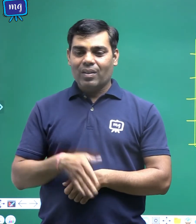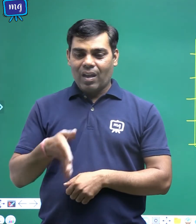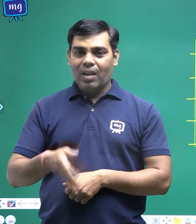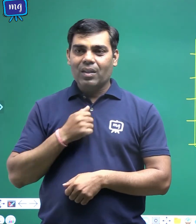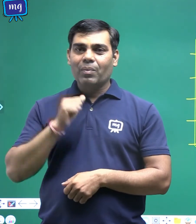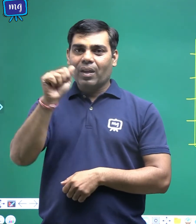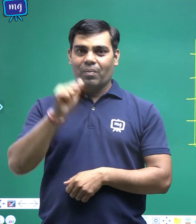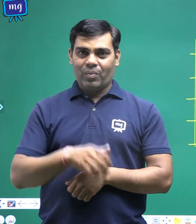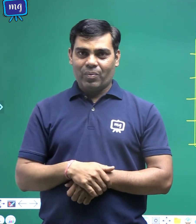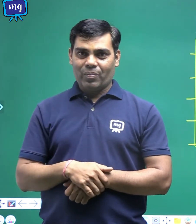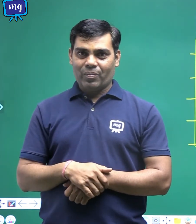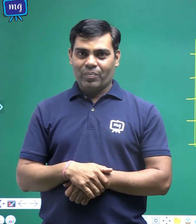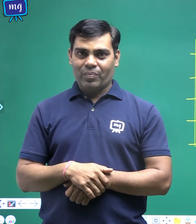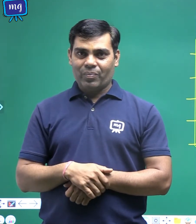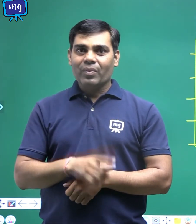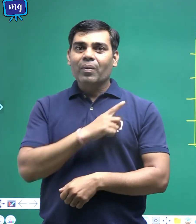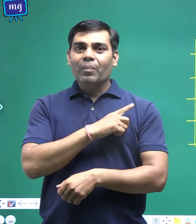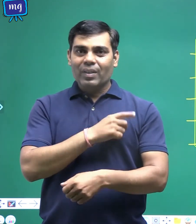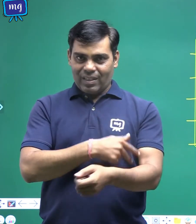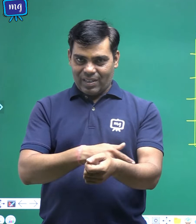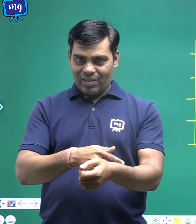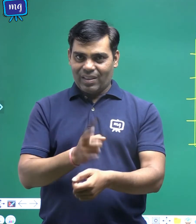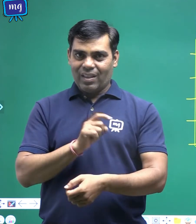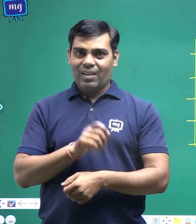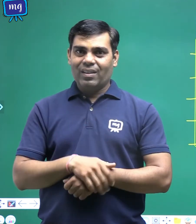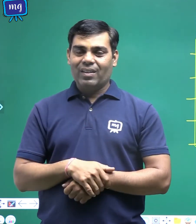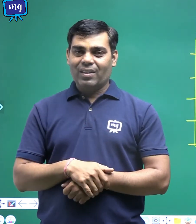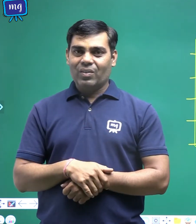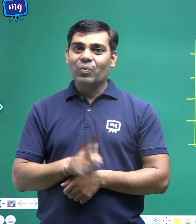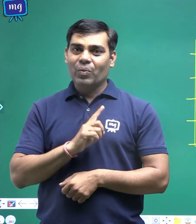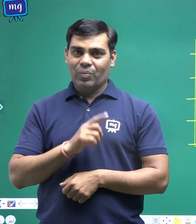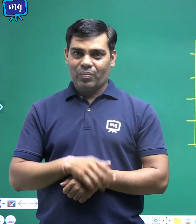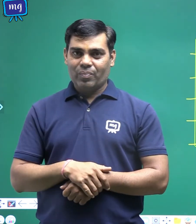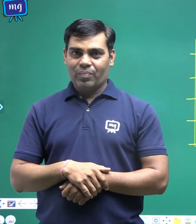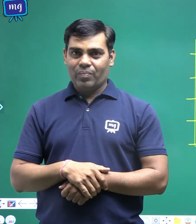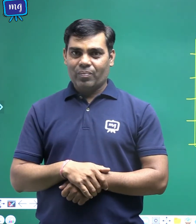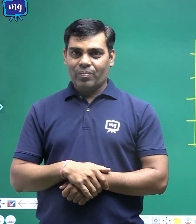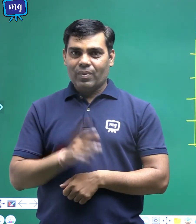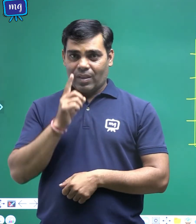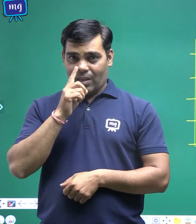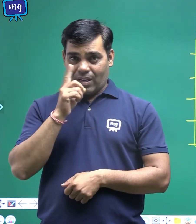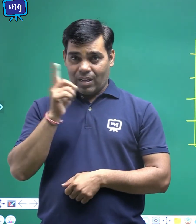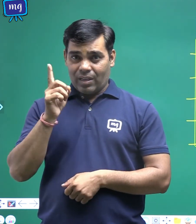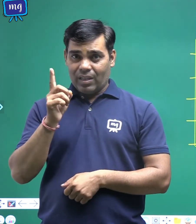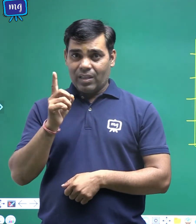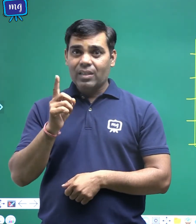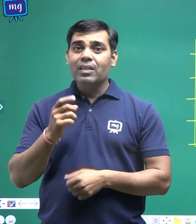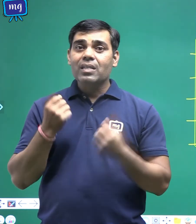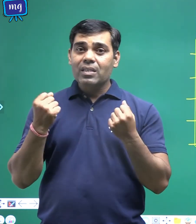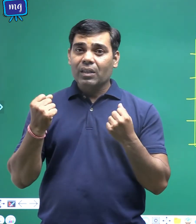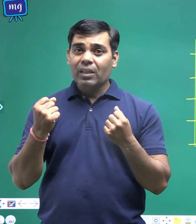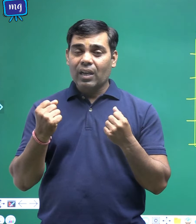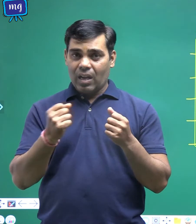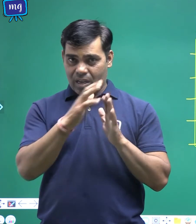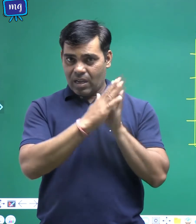आज हमने आपको भगिनी निवेदिता जो नारी शक्ति का प्रतीक थी,